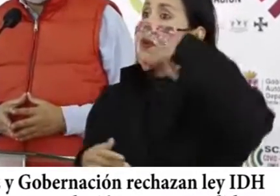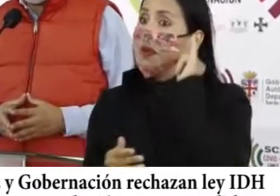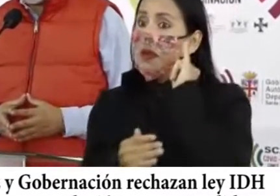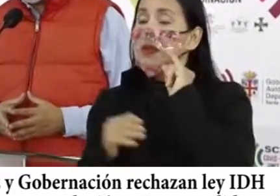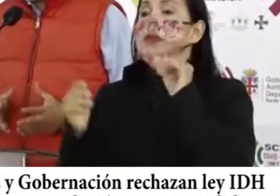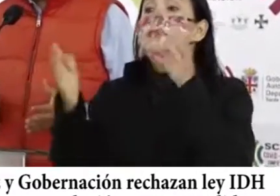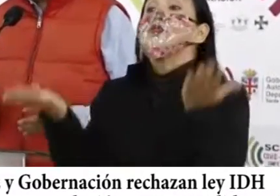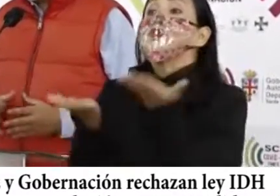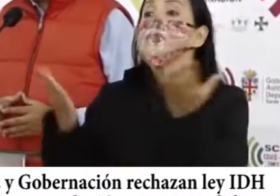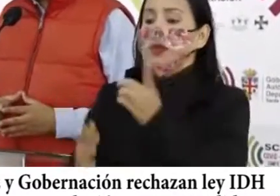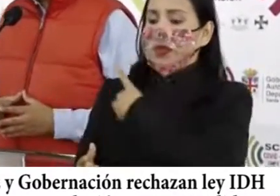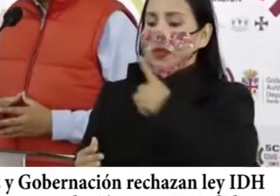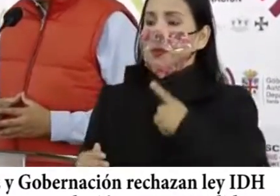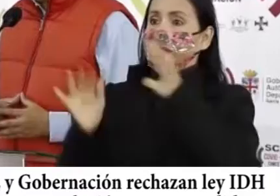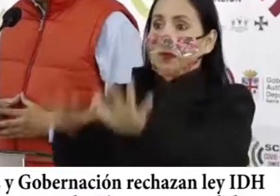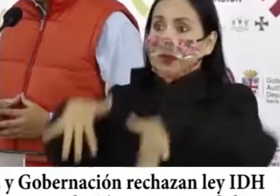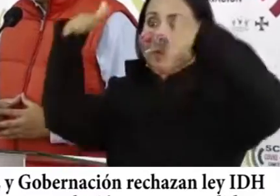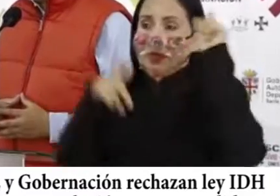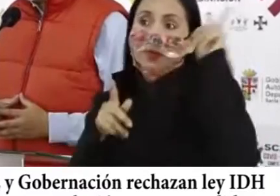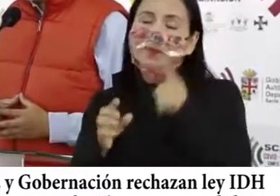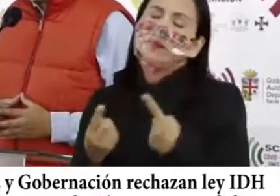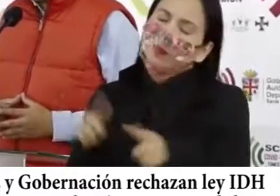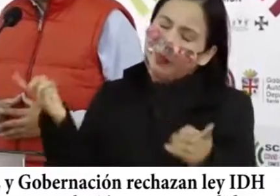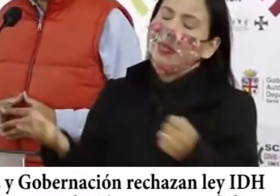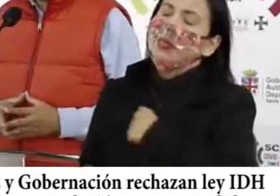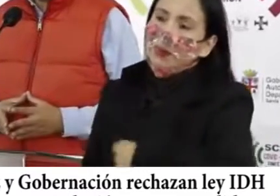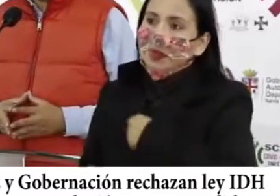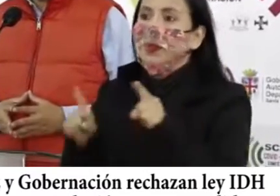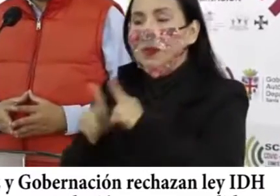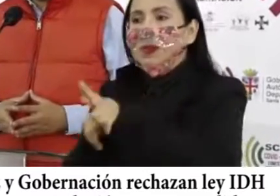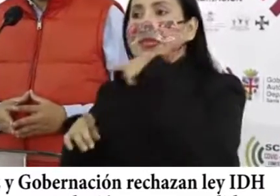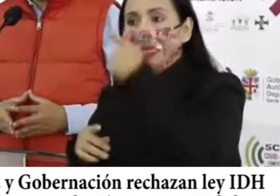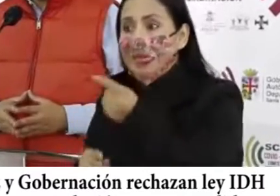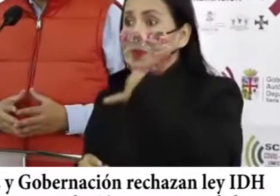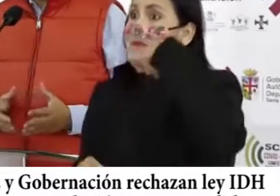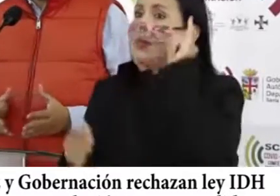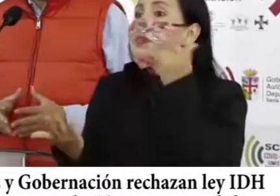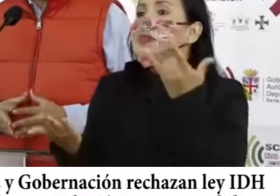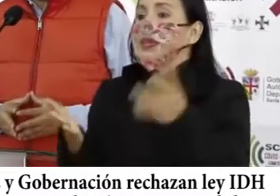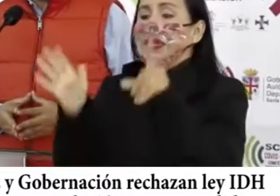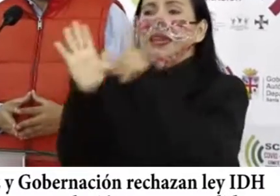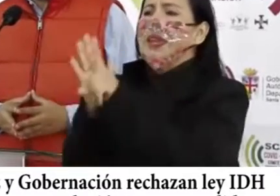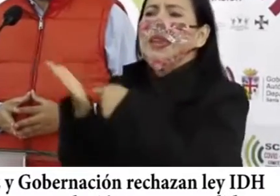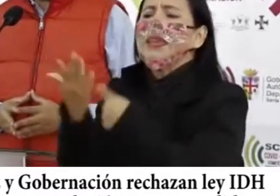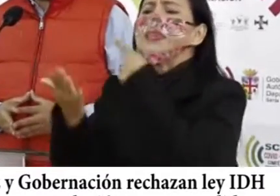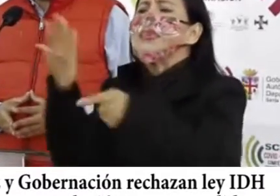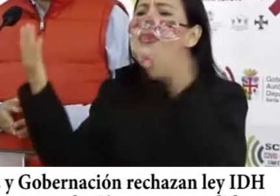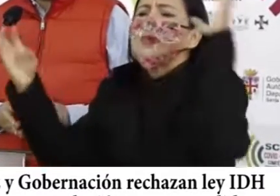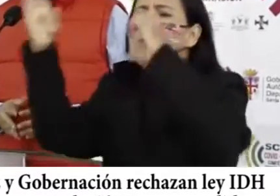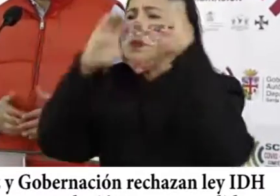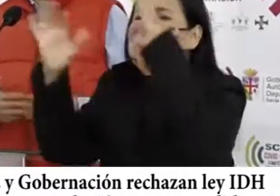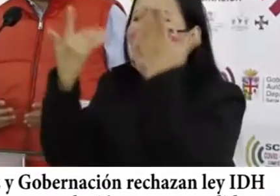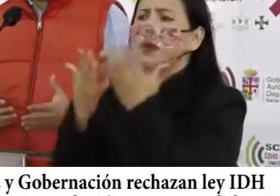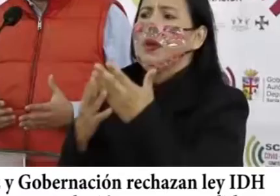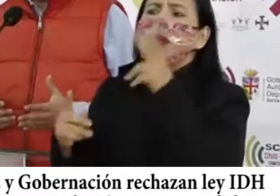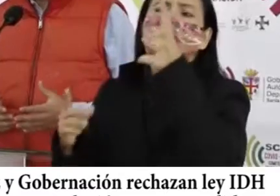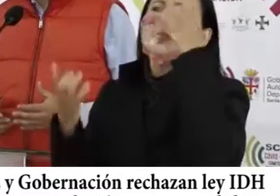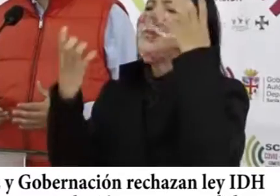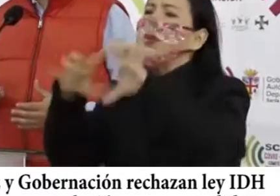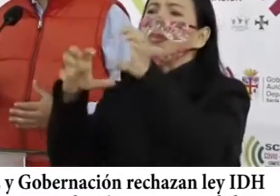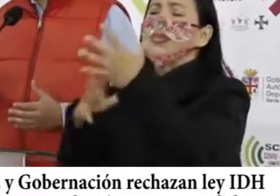de Diputados. Desgraciadamente, como alertábamos ayer, esta ley, lejos de buscar el propósito de